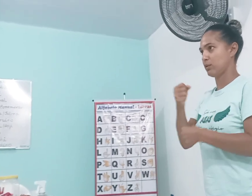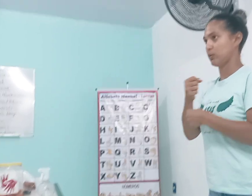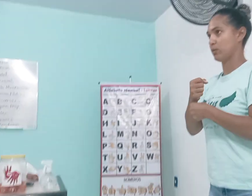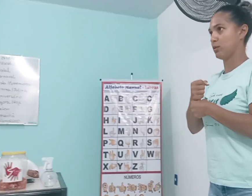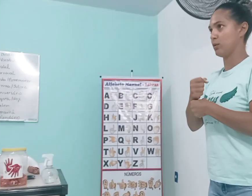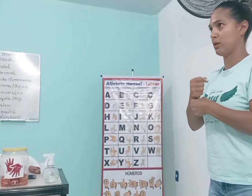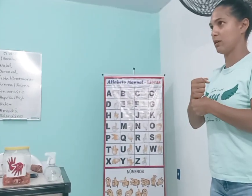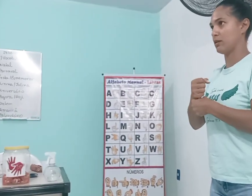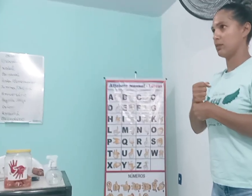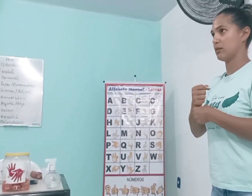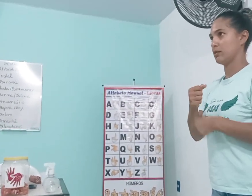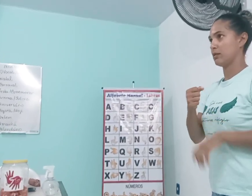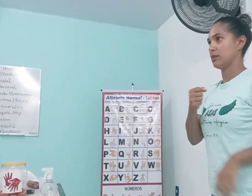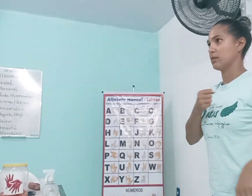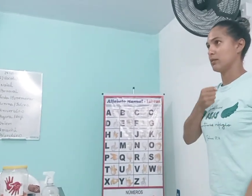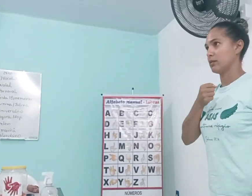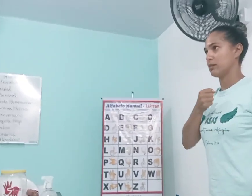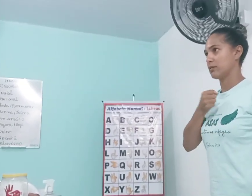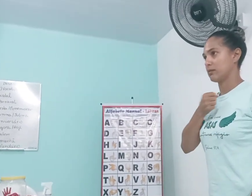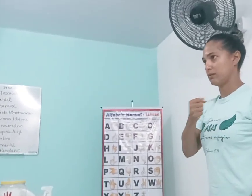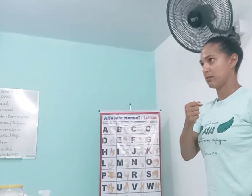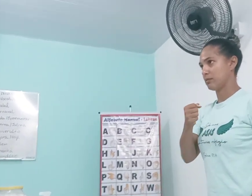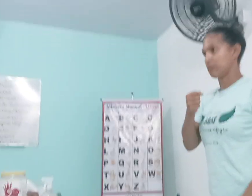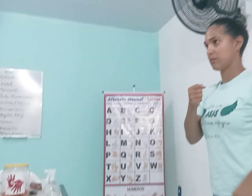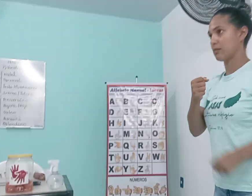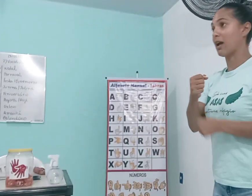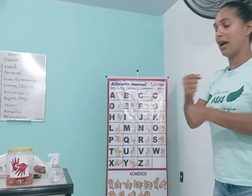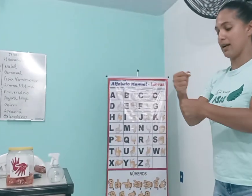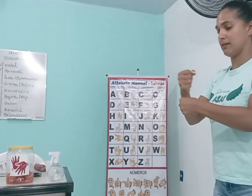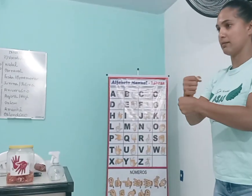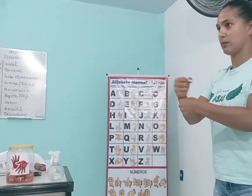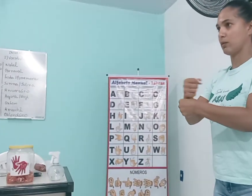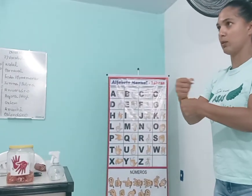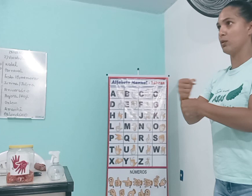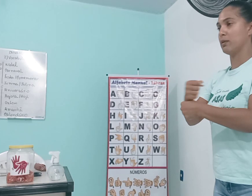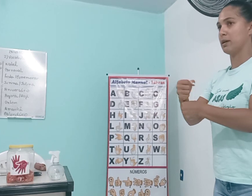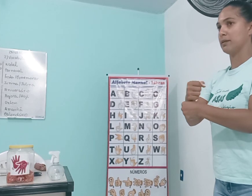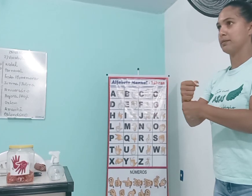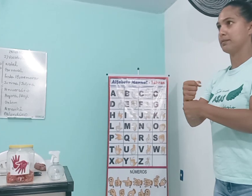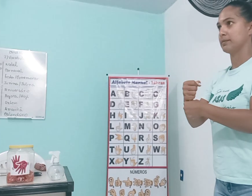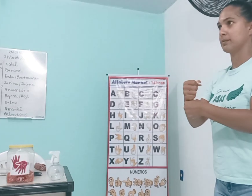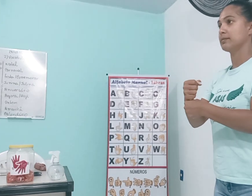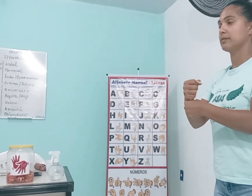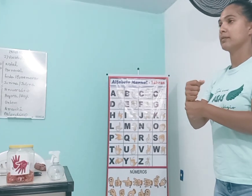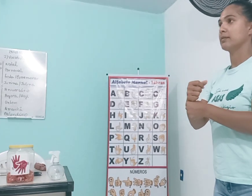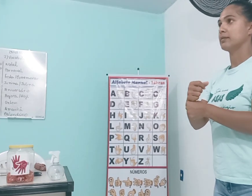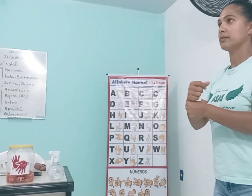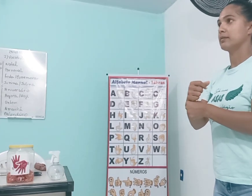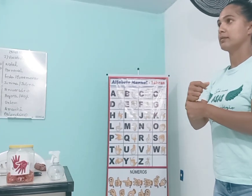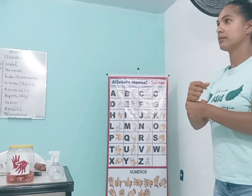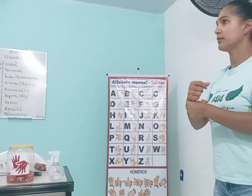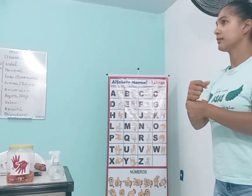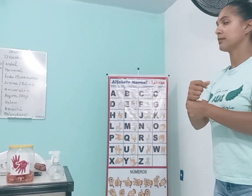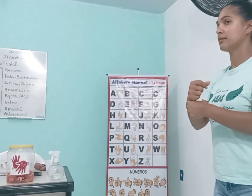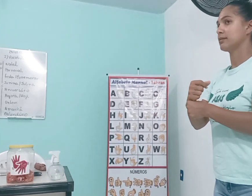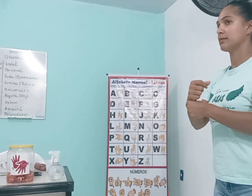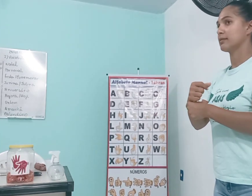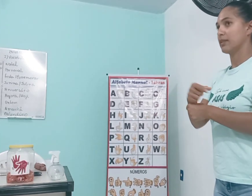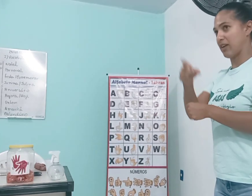Do ano, só esfregando assim, não, com as duas mãos. Isso. Tá bom? Aí você começa ali, pode olhar. Faz a